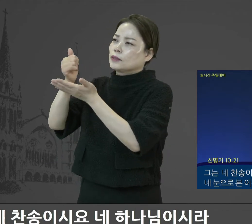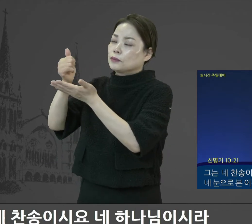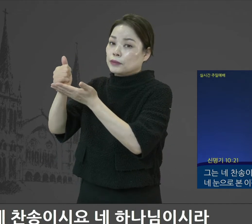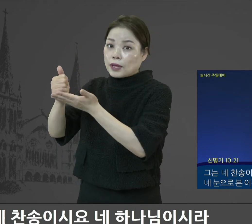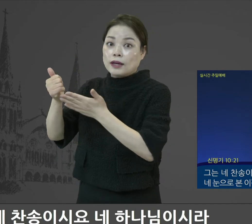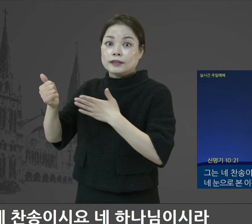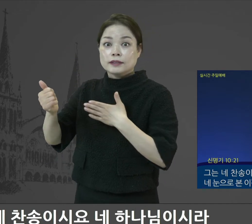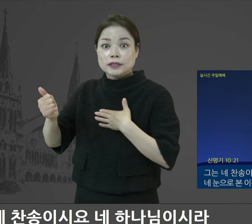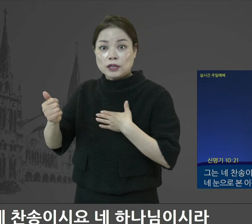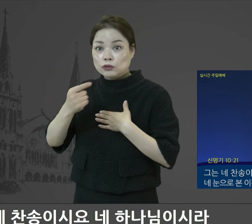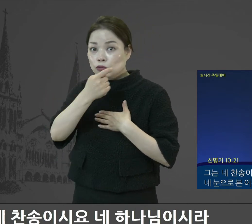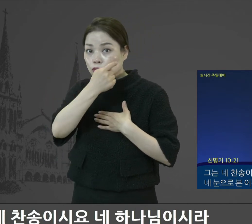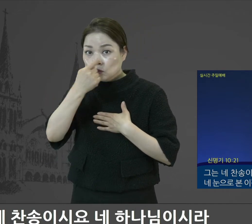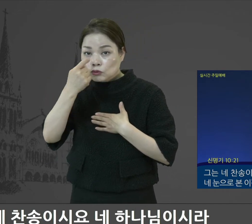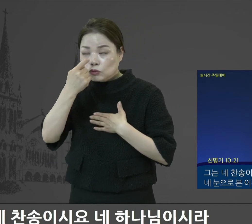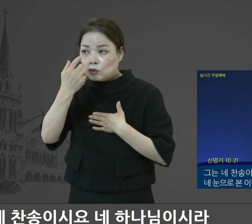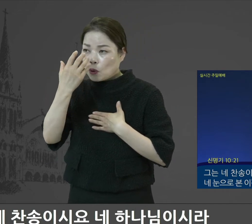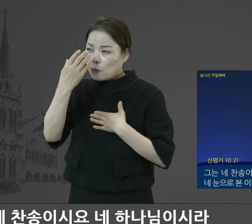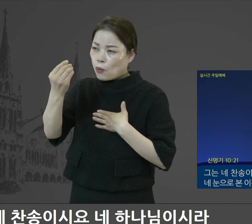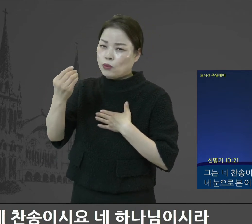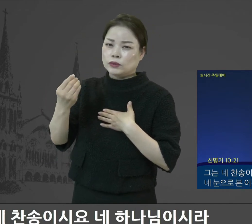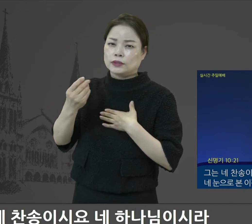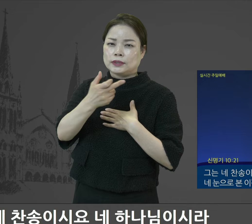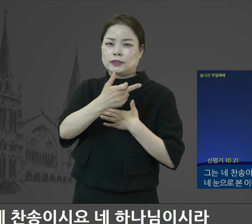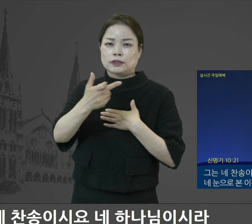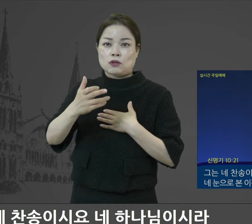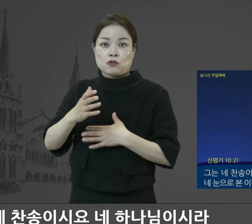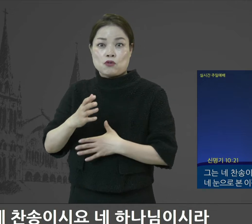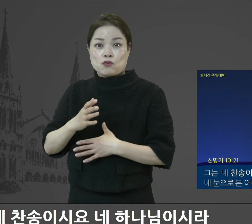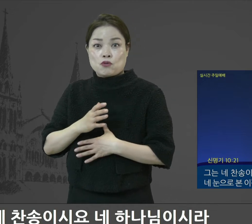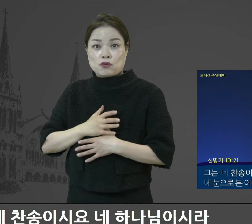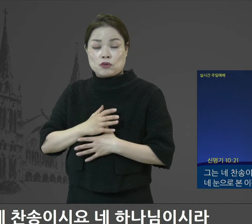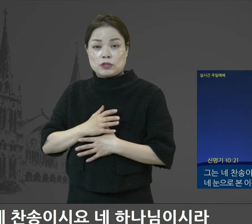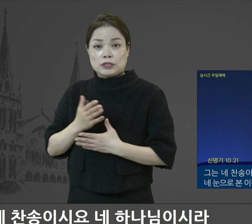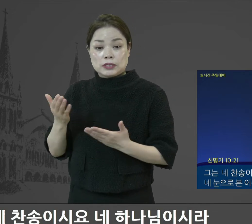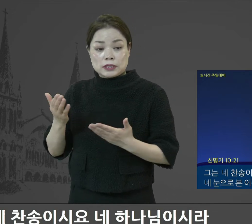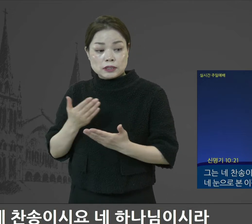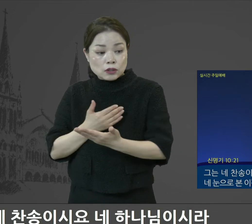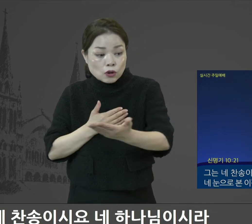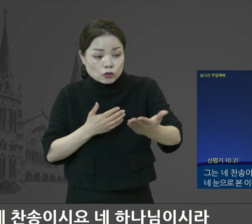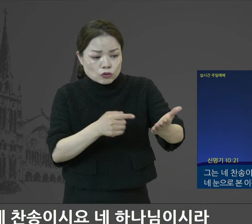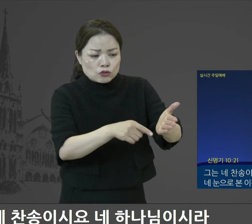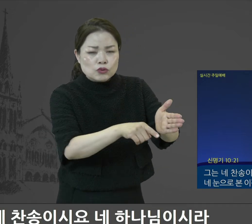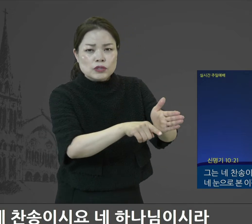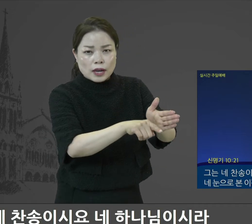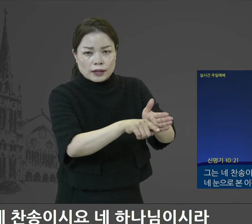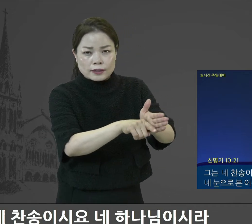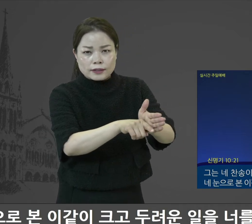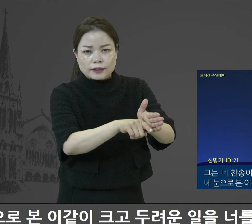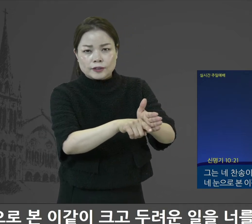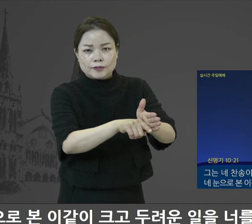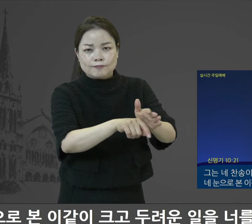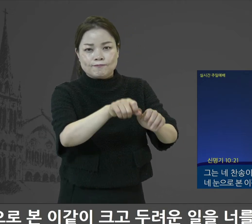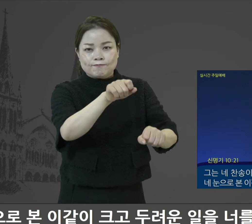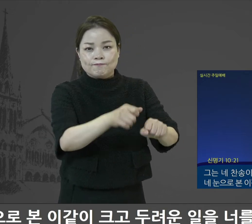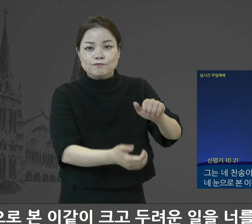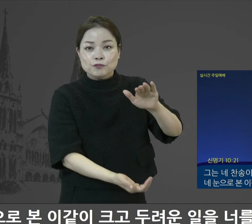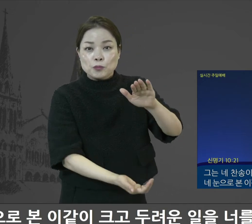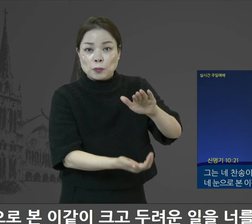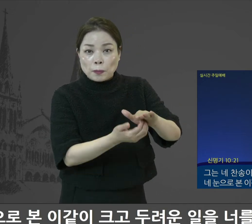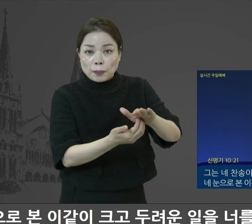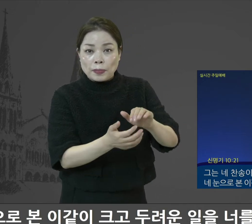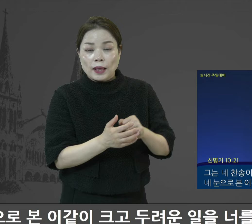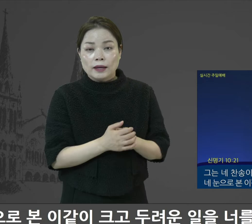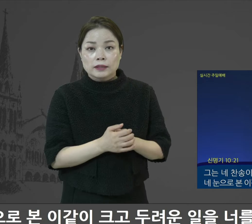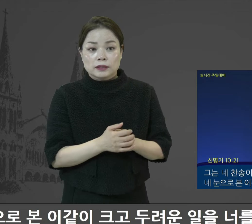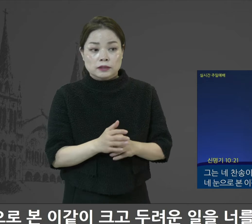하나님이시라, 내 눈으로 본 이같이 크고 두려운 일을 너를 위하여 행하셨느니라. 내가 눈으로 본